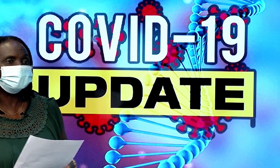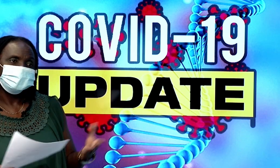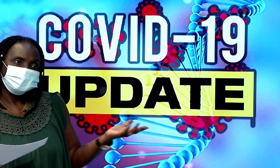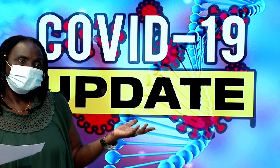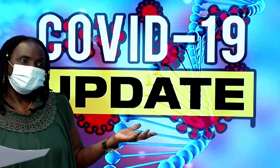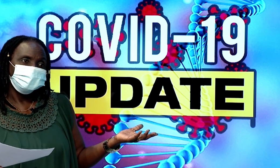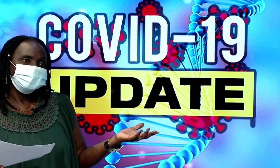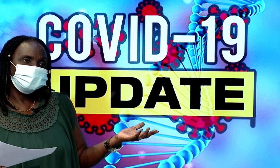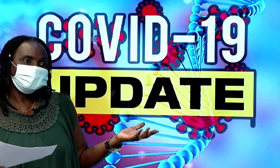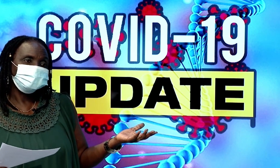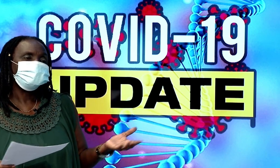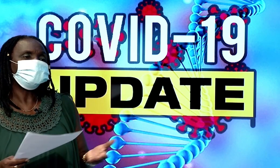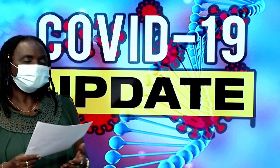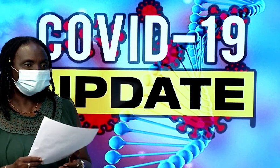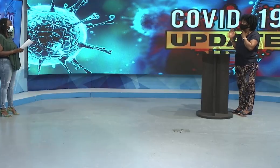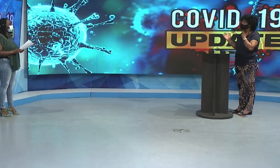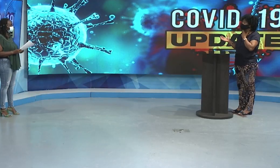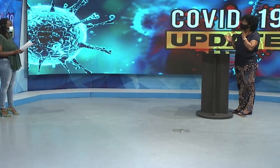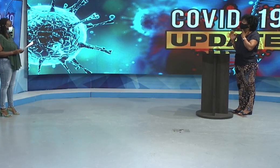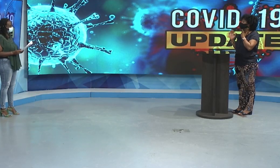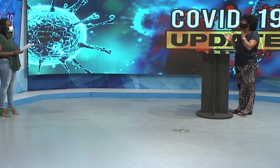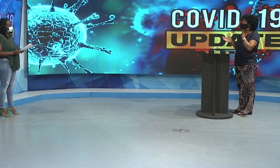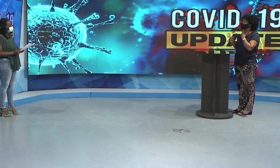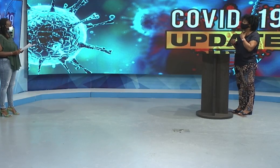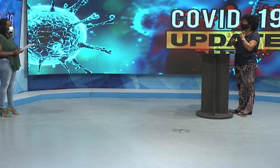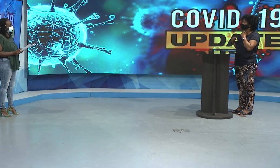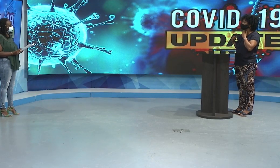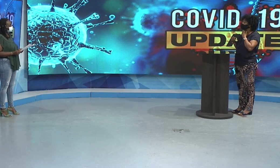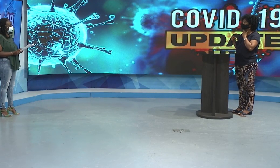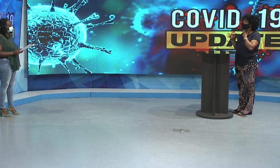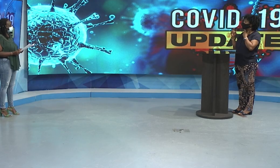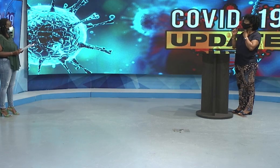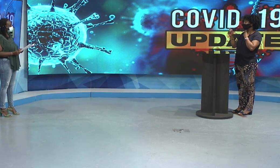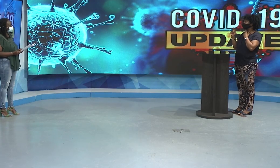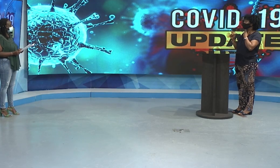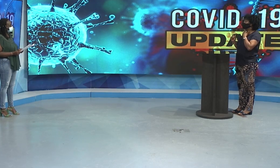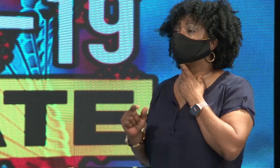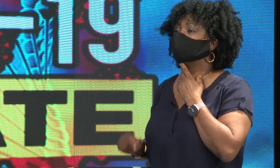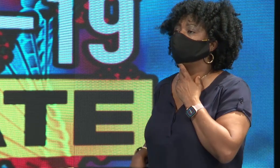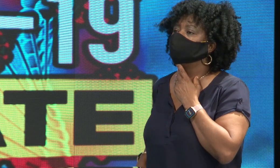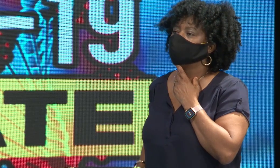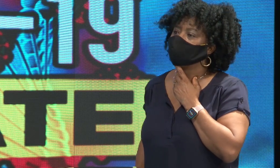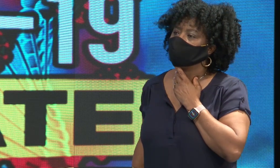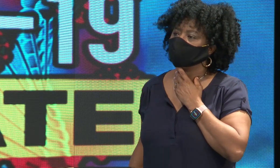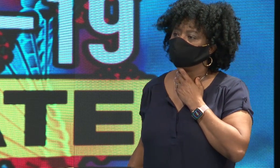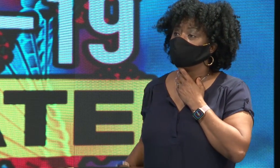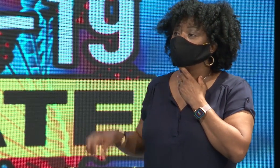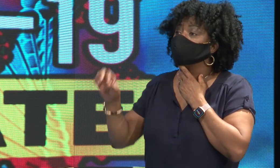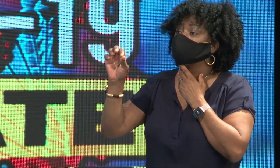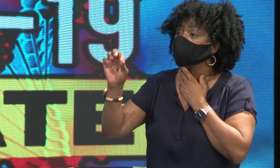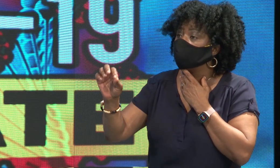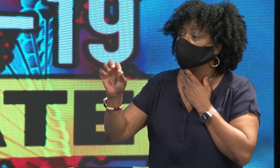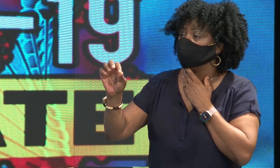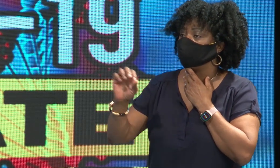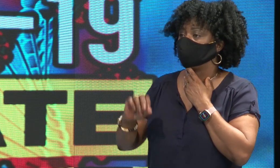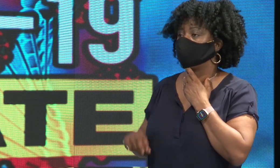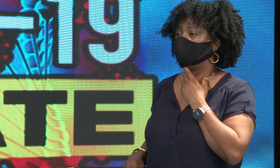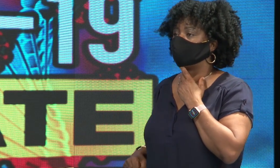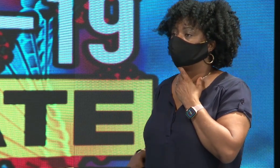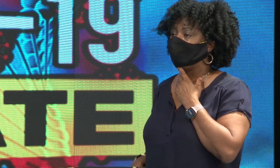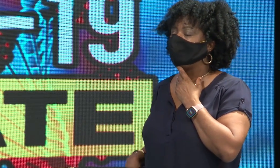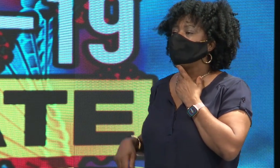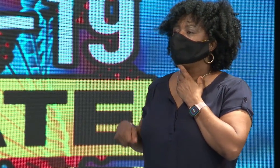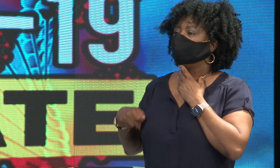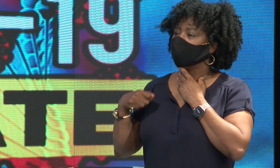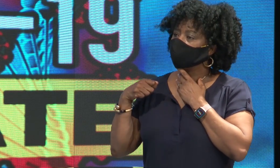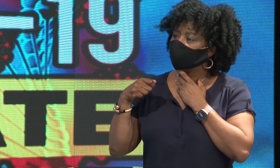ja. Dat zijn de campagnes die we proberen. Dus alle, ja, influencers en wij gaan ook aan community spread doen. Maar mm-hmm, een gezonde community